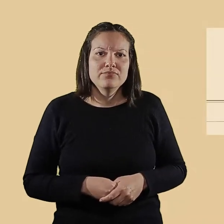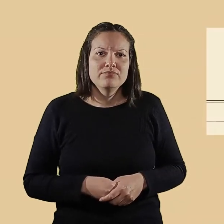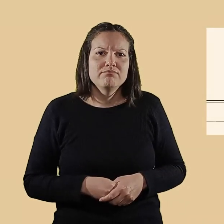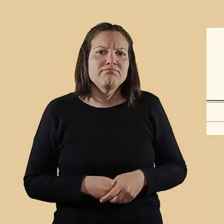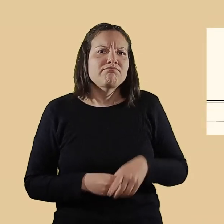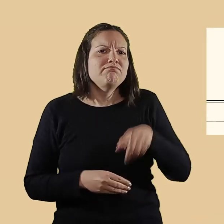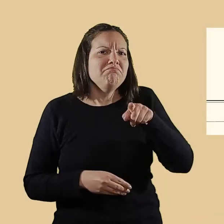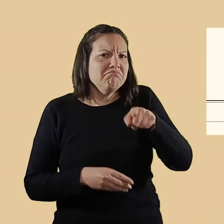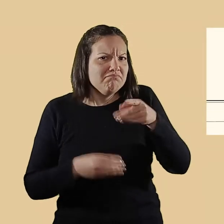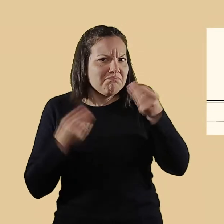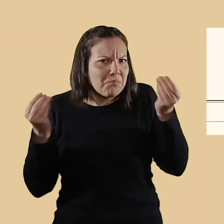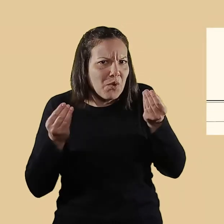¿Por qué pasó esto?